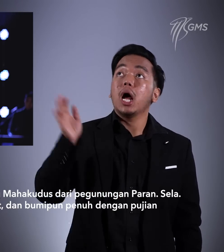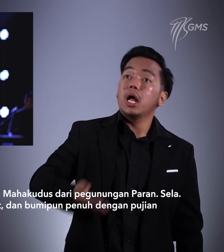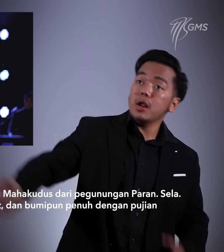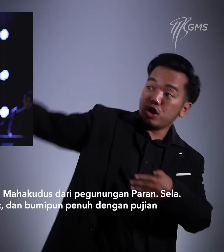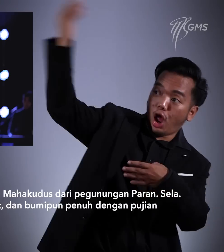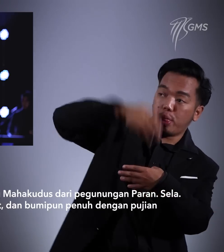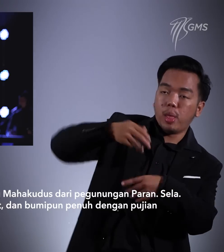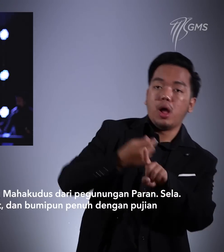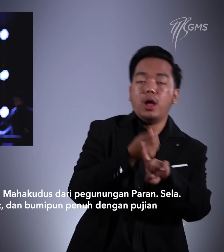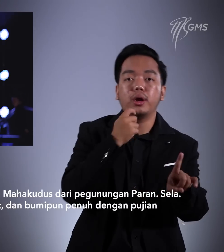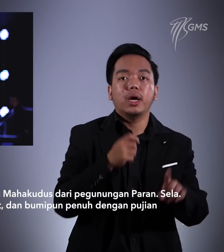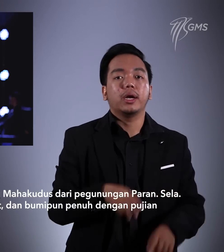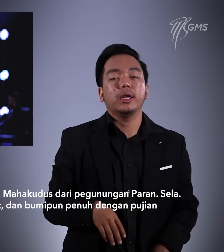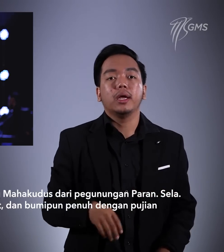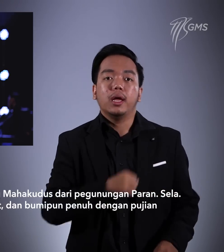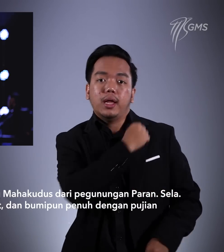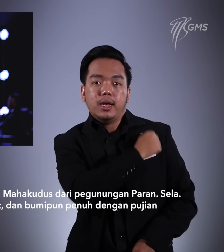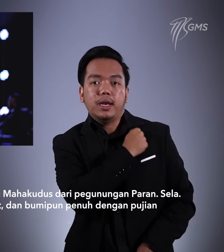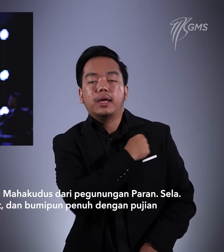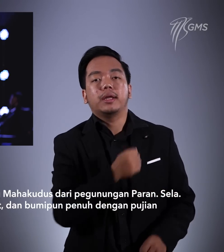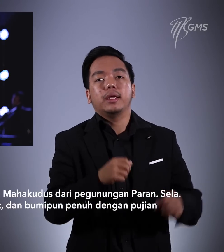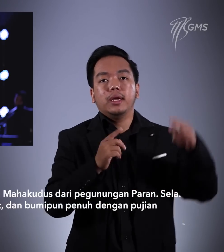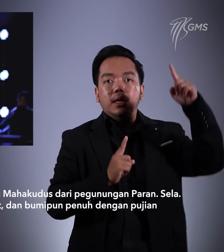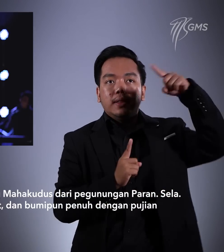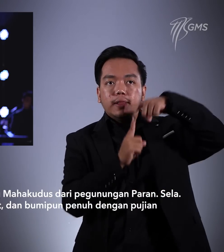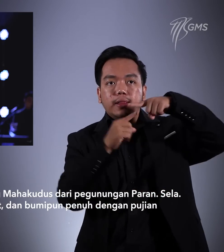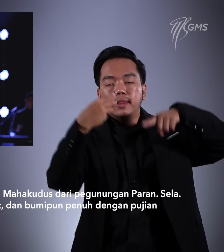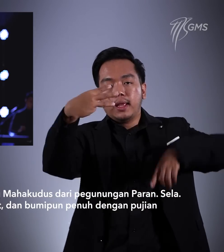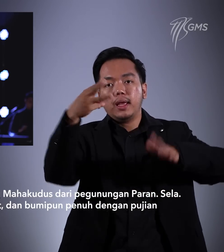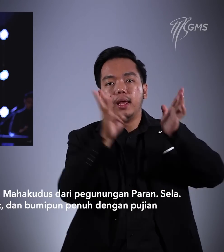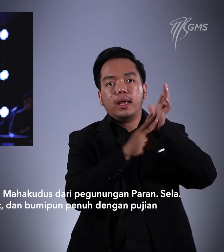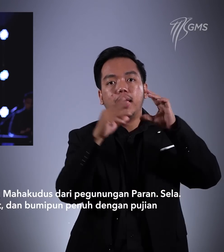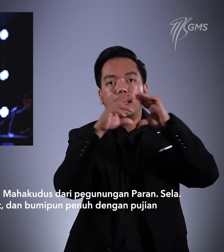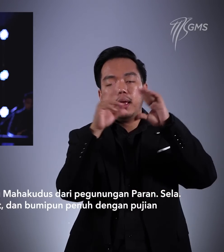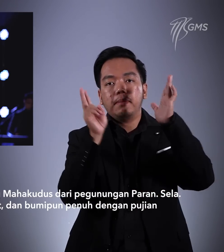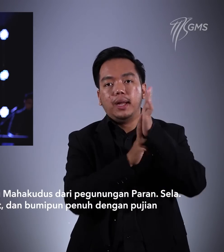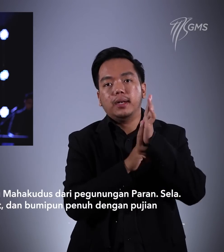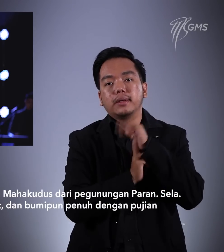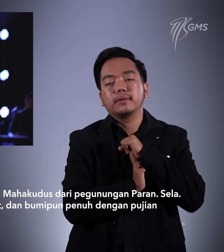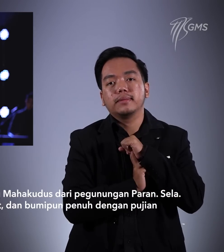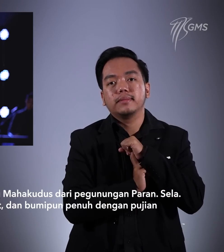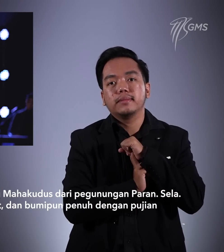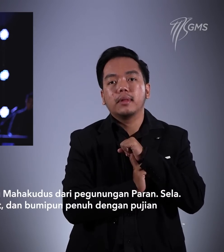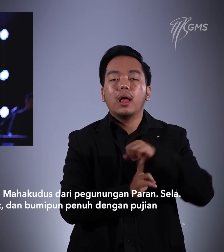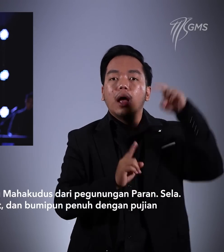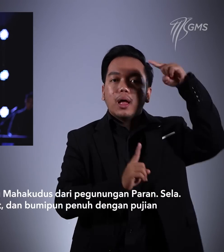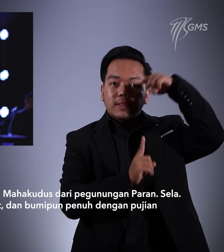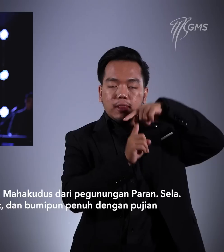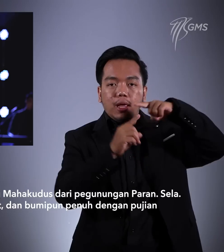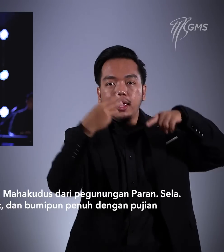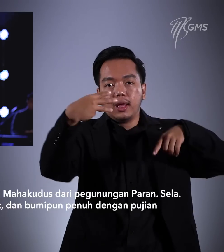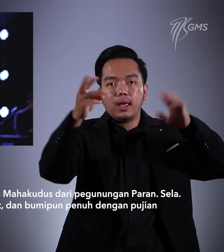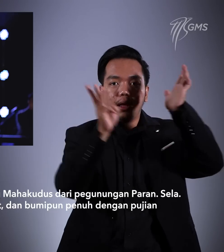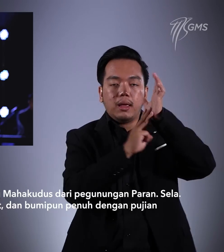itu? Dan yang Maha Kudus dari pegunungan Paran. Teman dan Paran adalah daerah Gunung Sinai, tempat